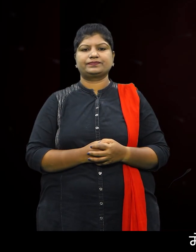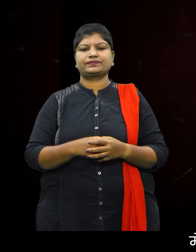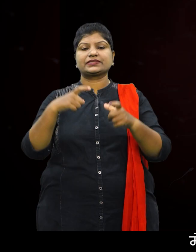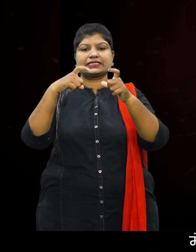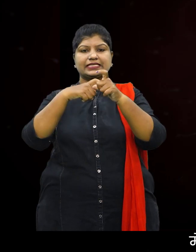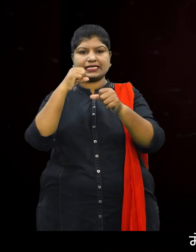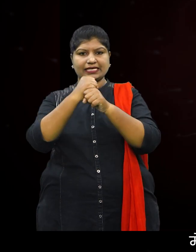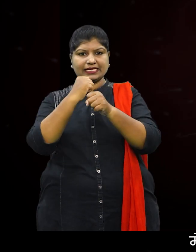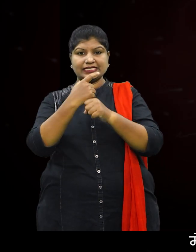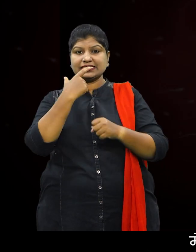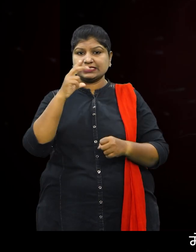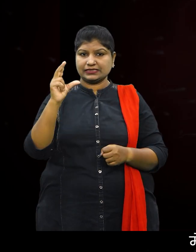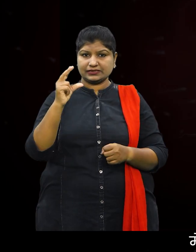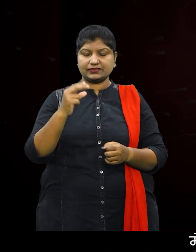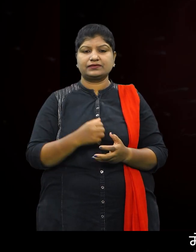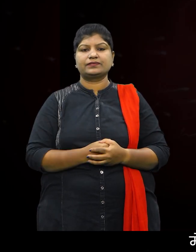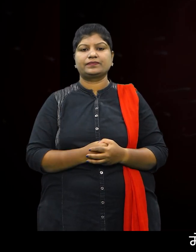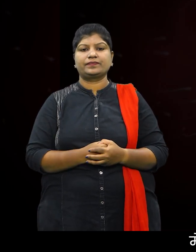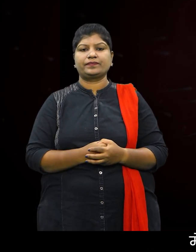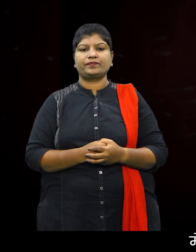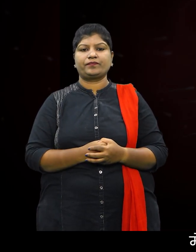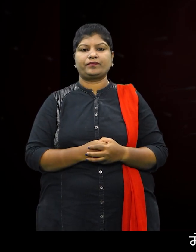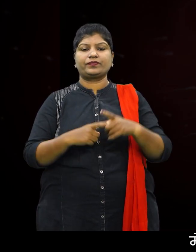मेंढक का बच्चा यानी डिंभी,